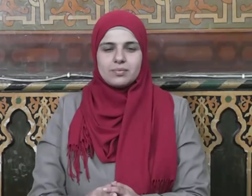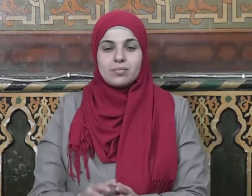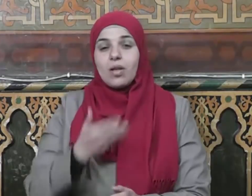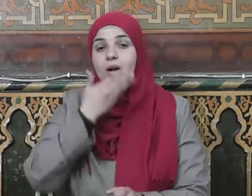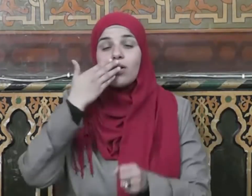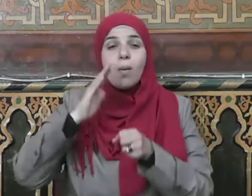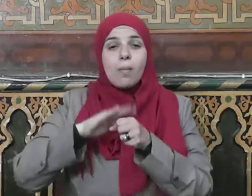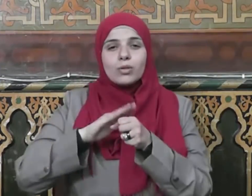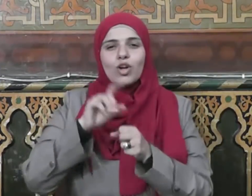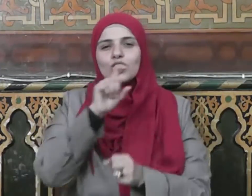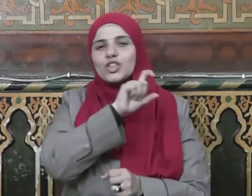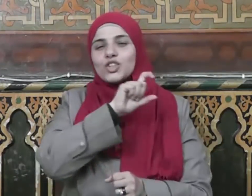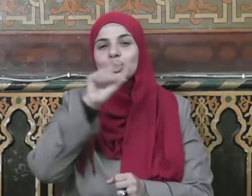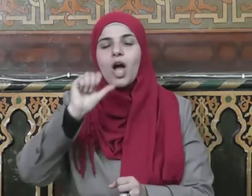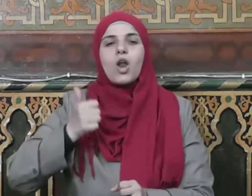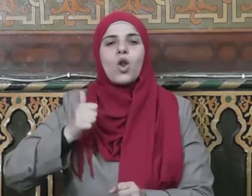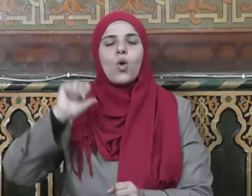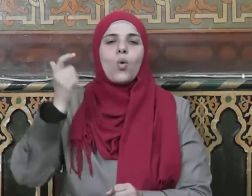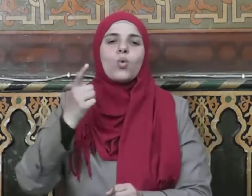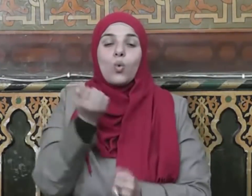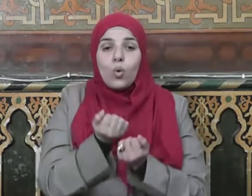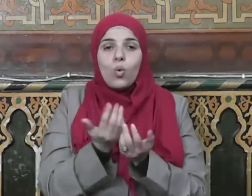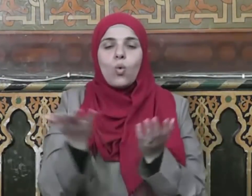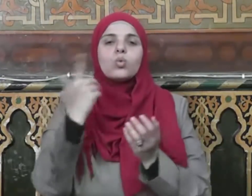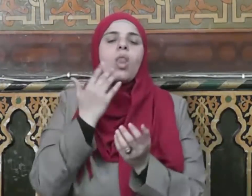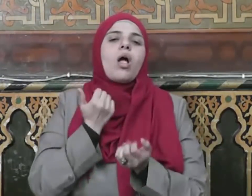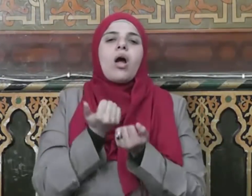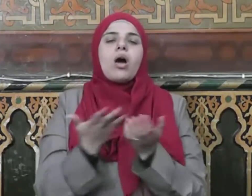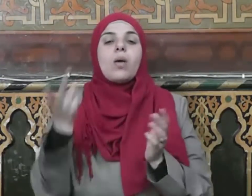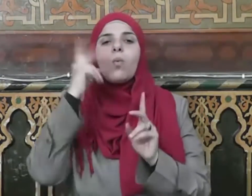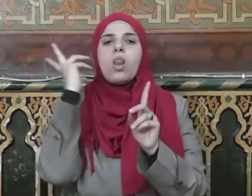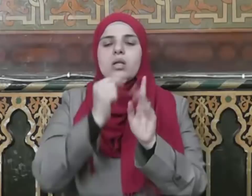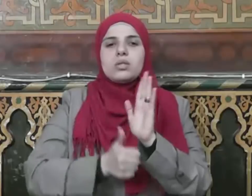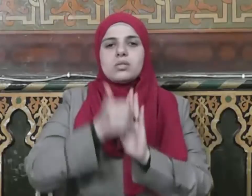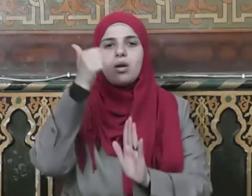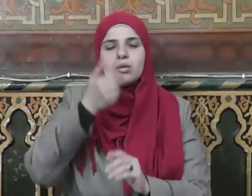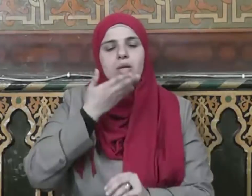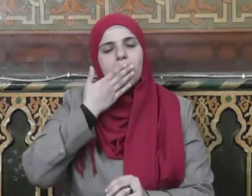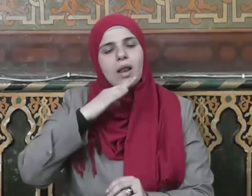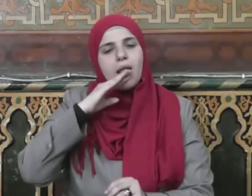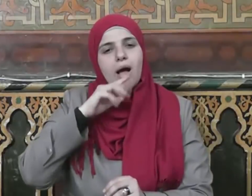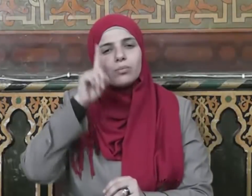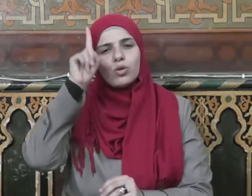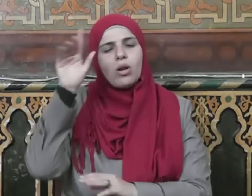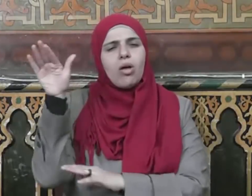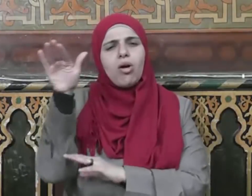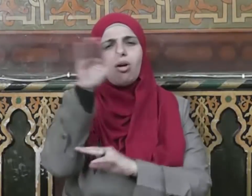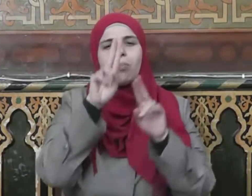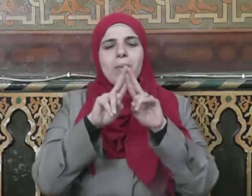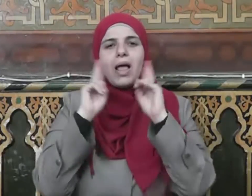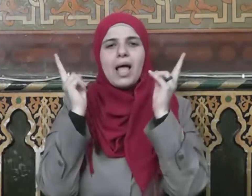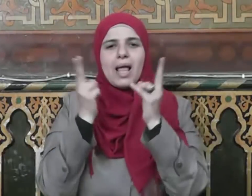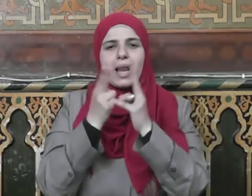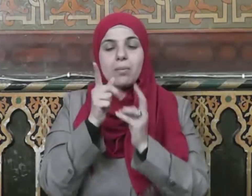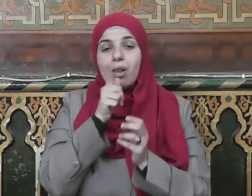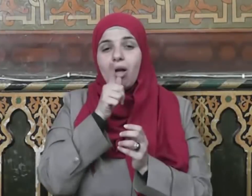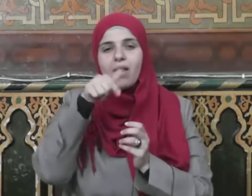رمضان شهر الجود والكرم والانتصارات. الحمد لله رب العالمين القائل في